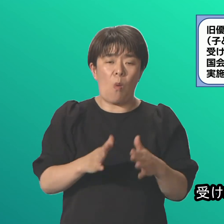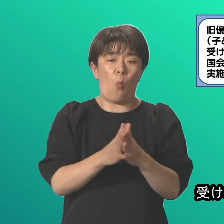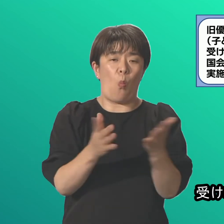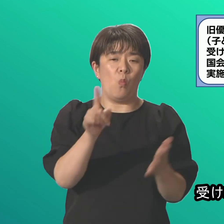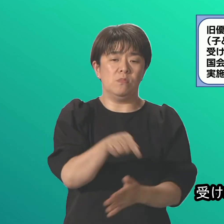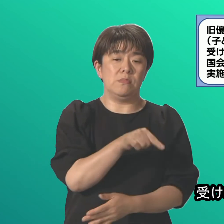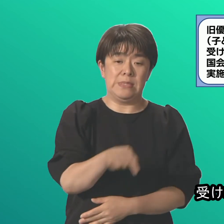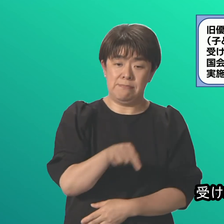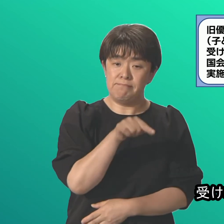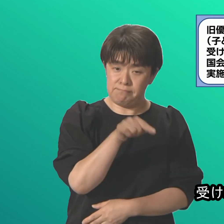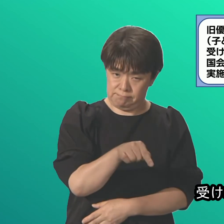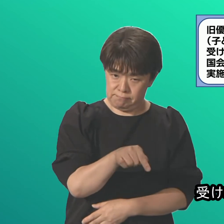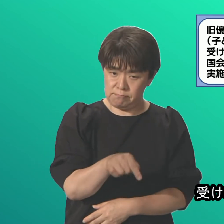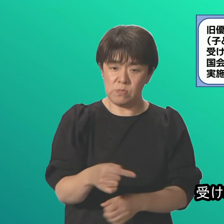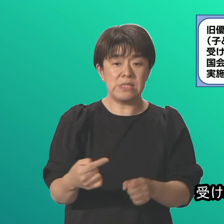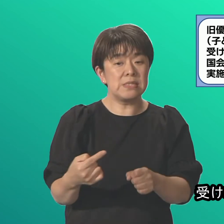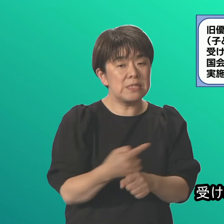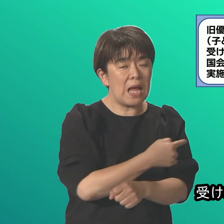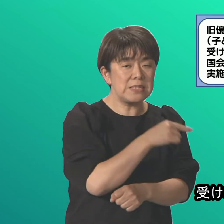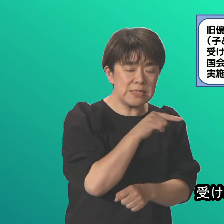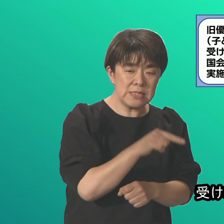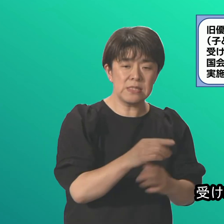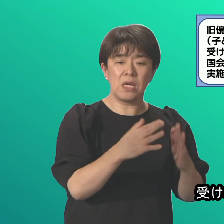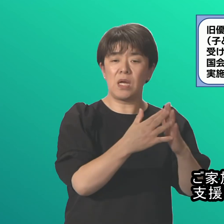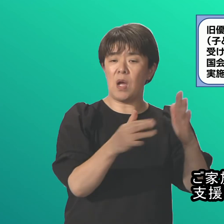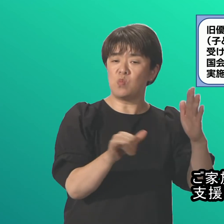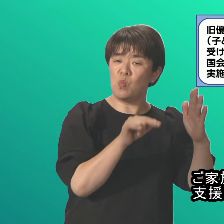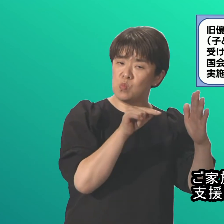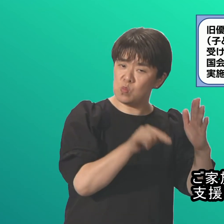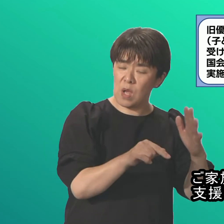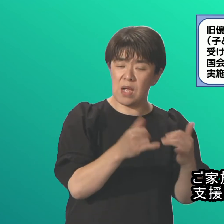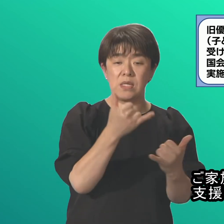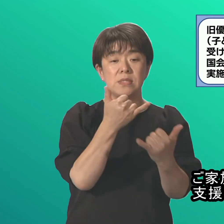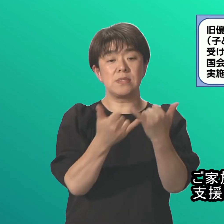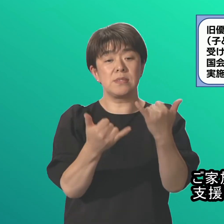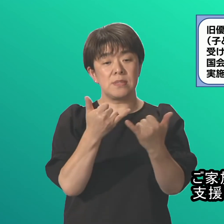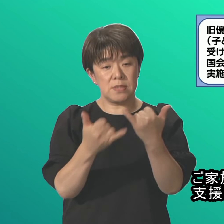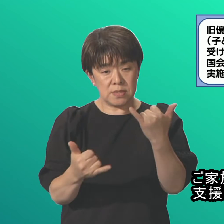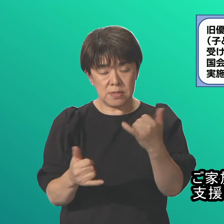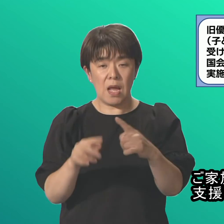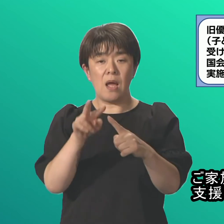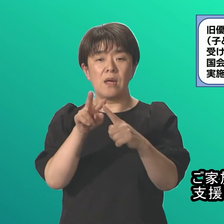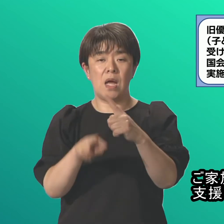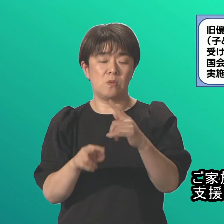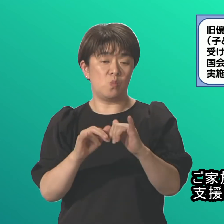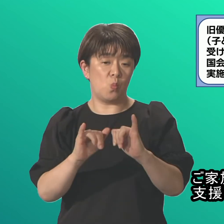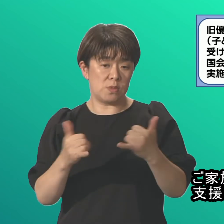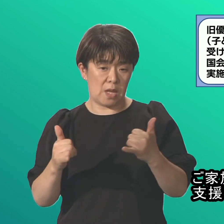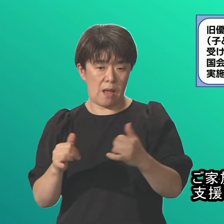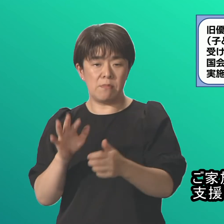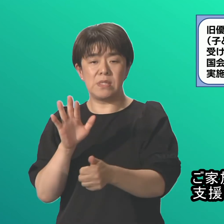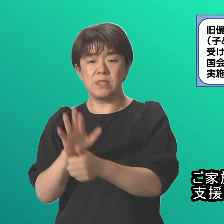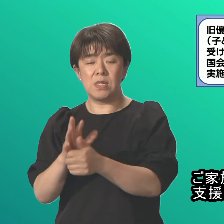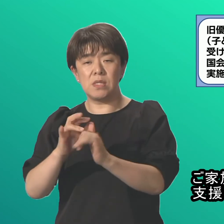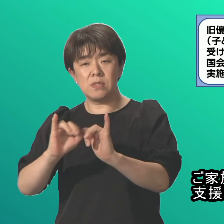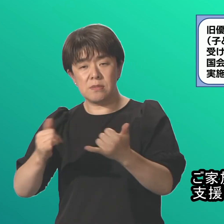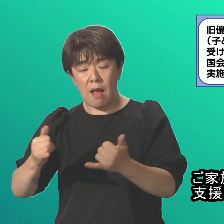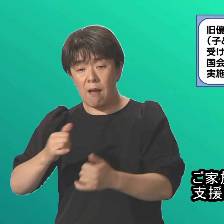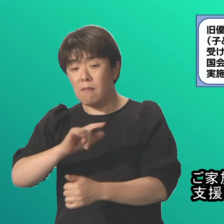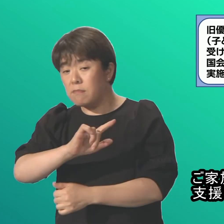術、子どもができなくなる手術を受けた方ご本人のほか、ご家族、ご親族、介助